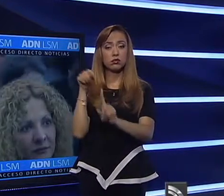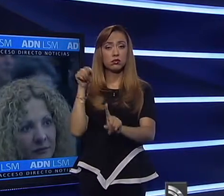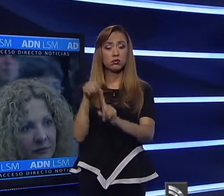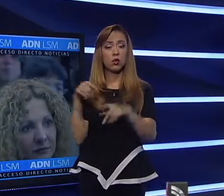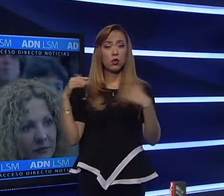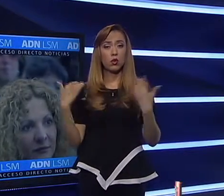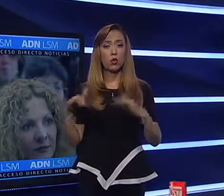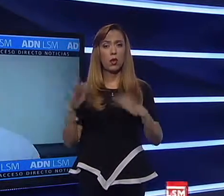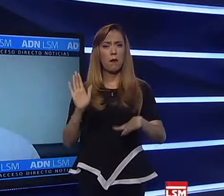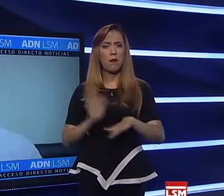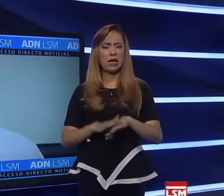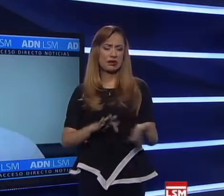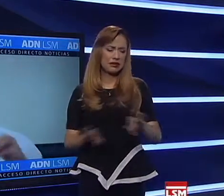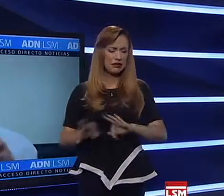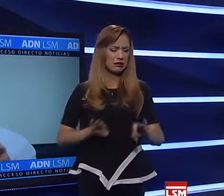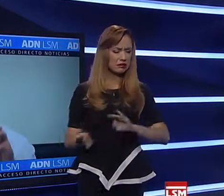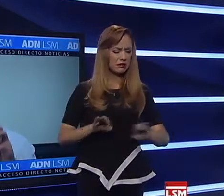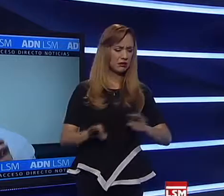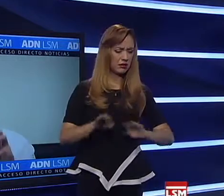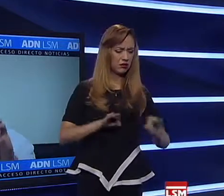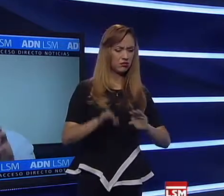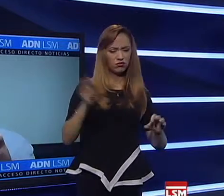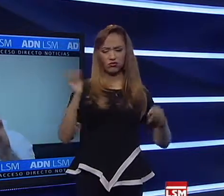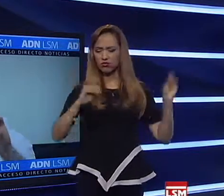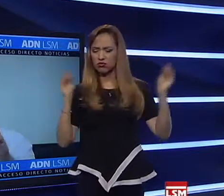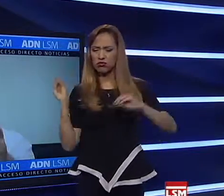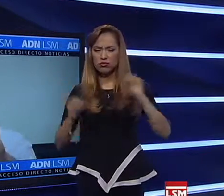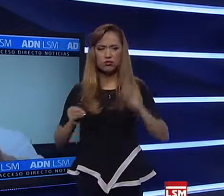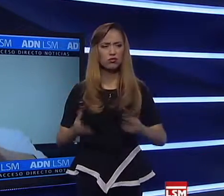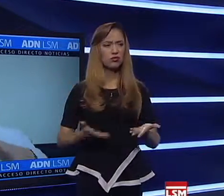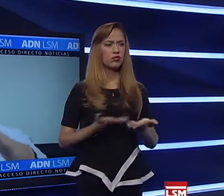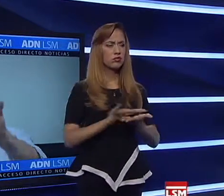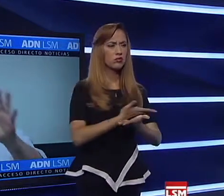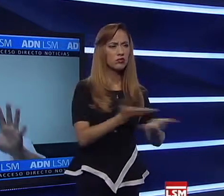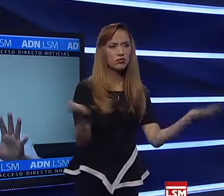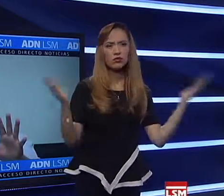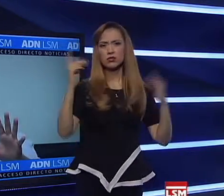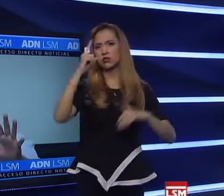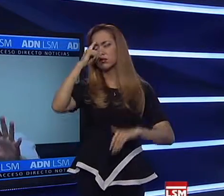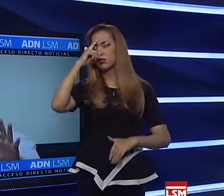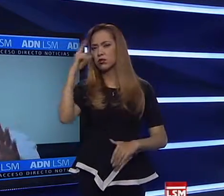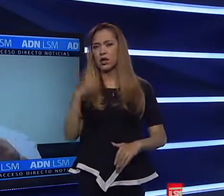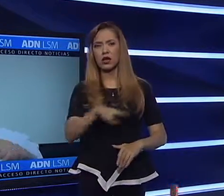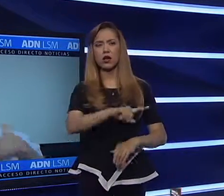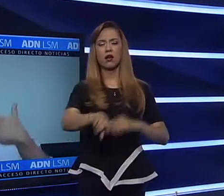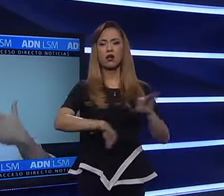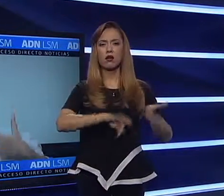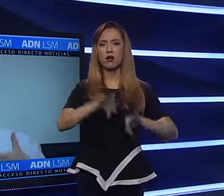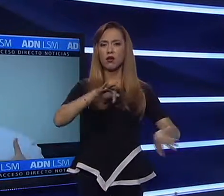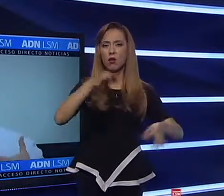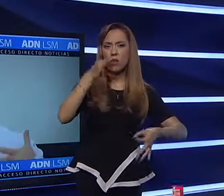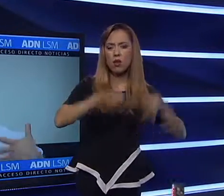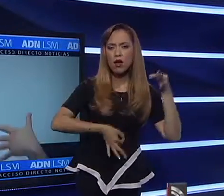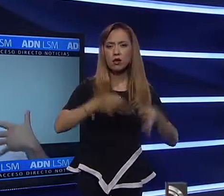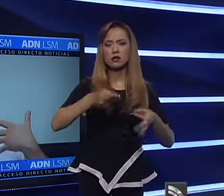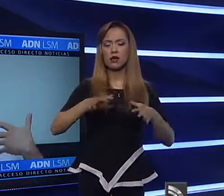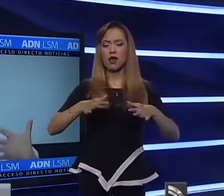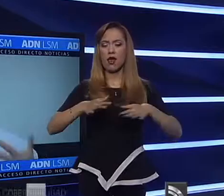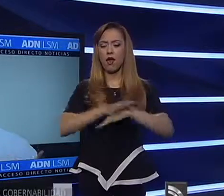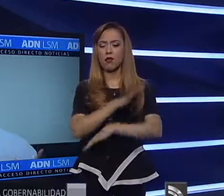obtenidos. Ha construido jurisprudencia, ha contribuido con procesos de transformación de América, donde se ha logrado poner